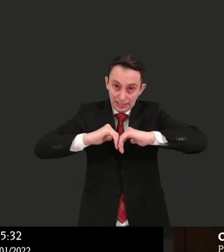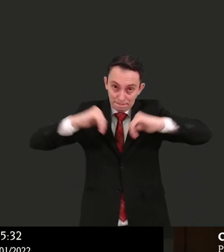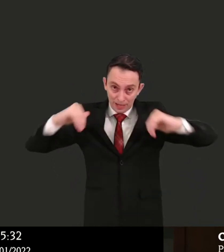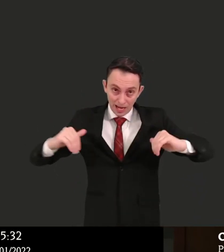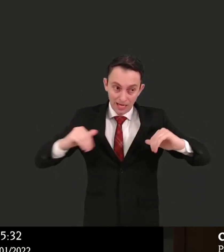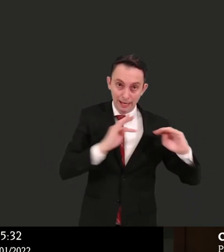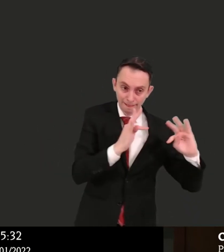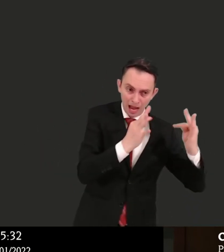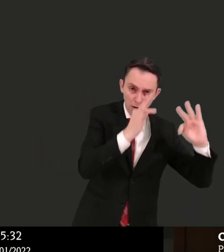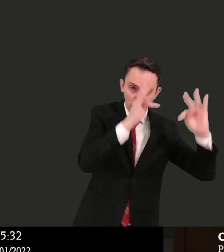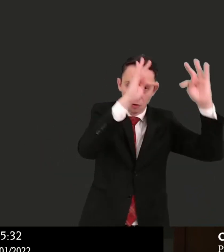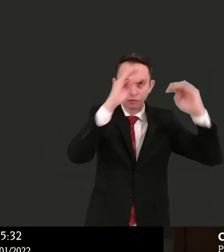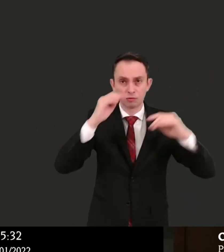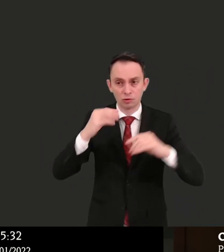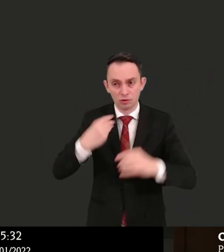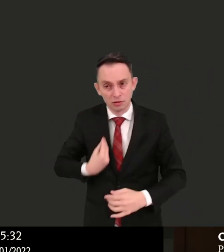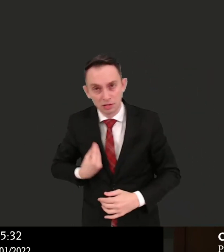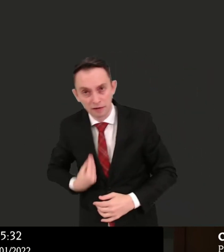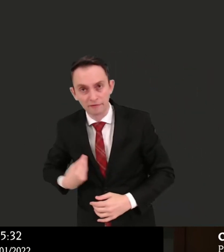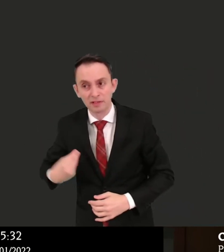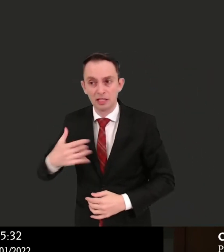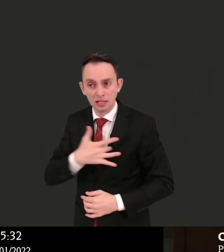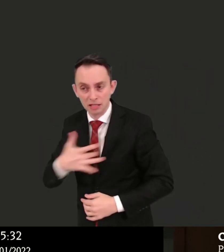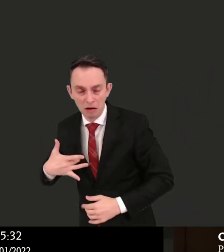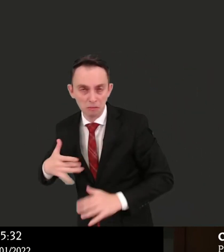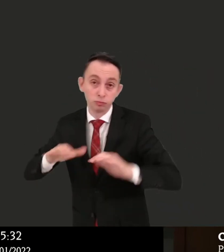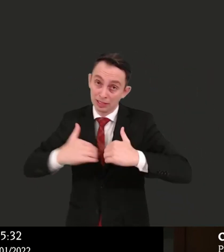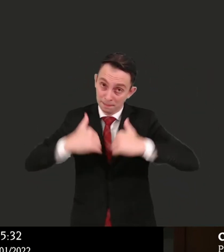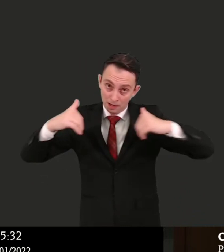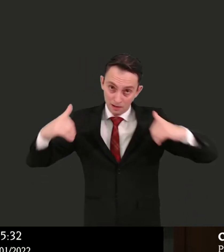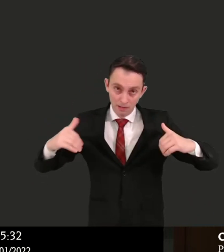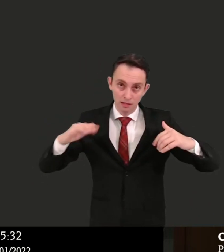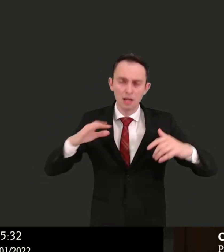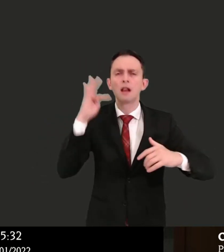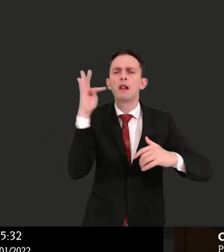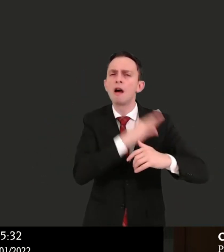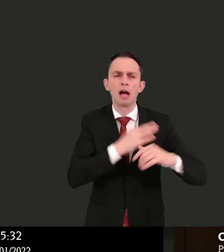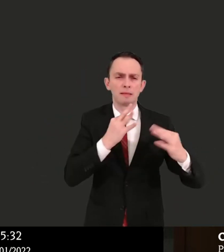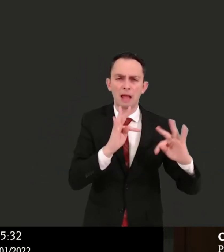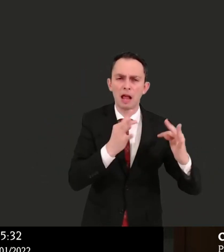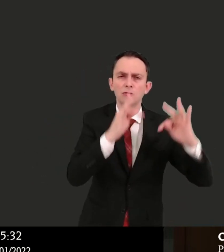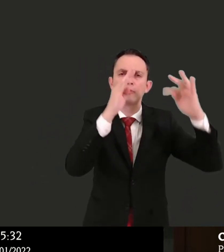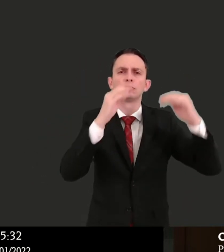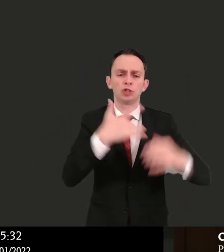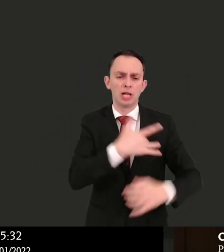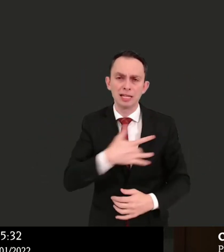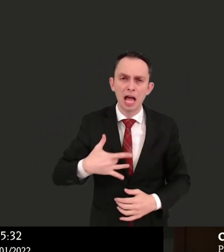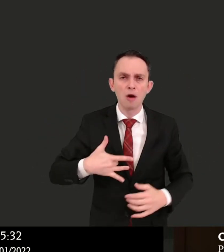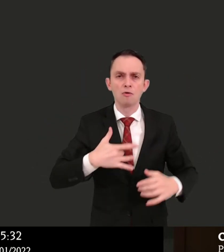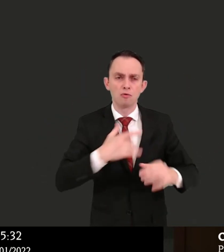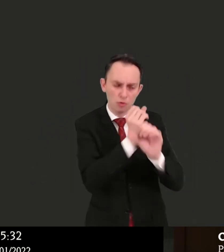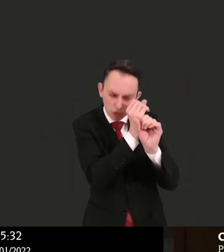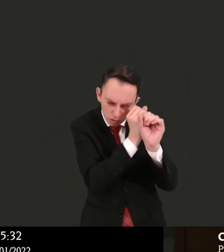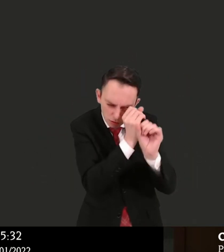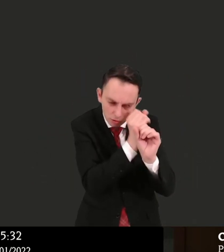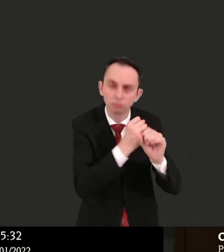do conhecimento, a multiplicação do conhecimento é evidente. Mas no tocante aos valores